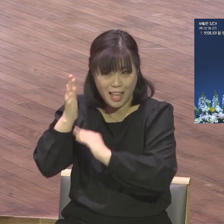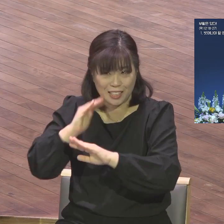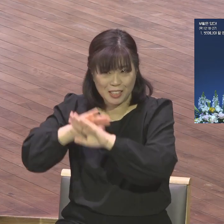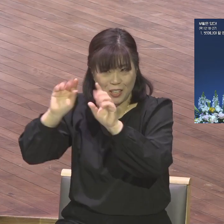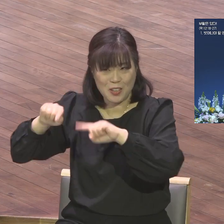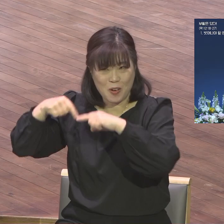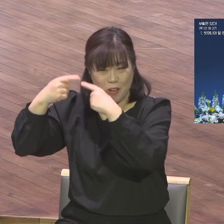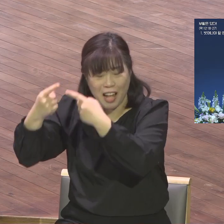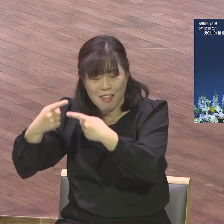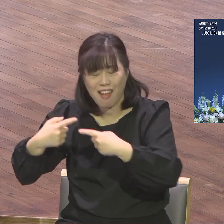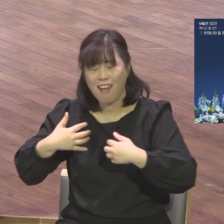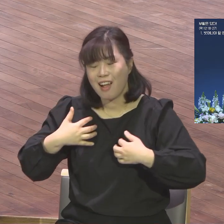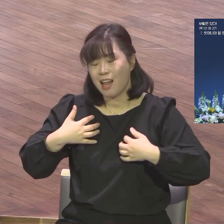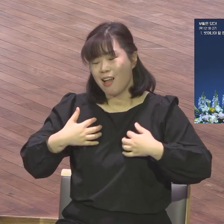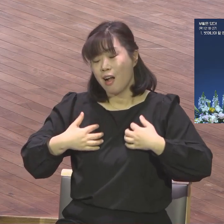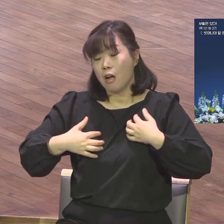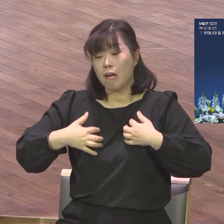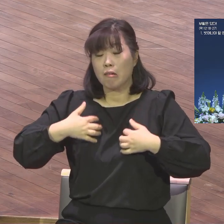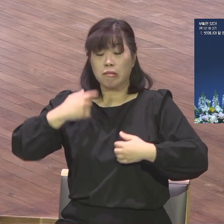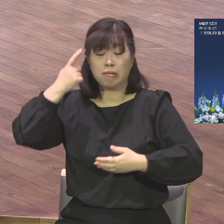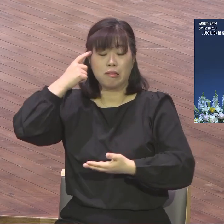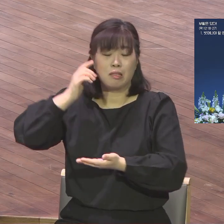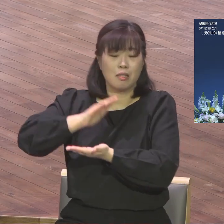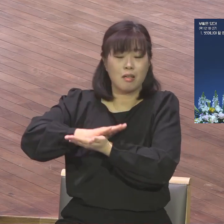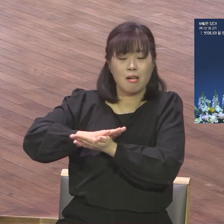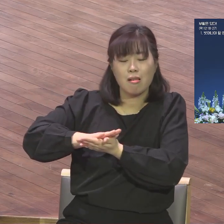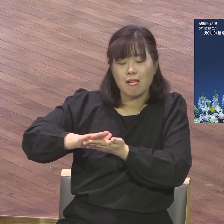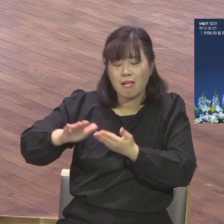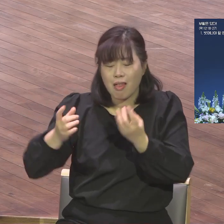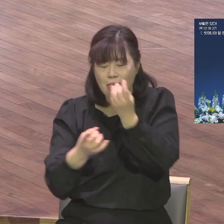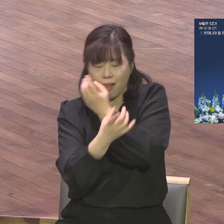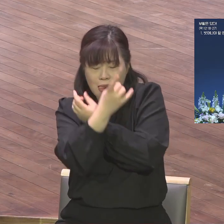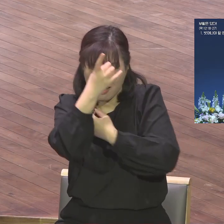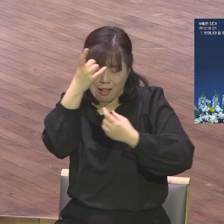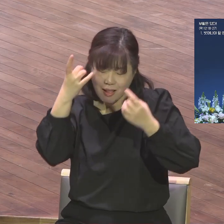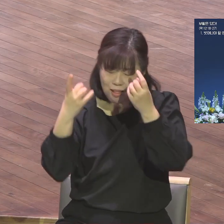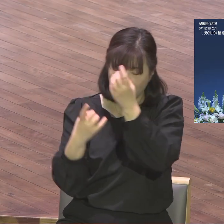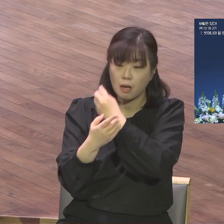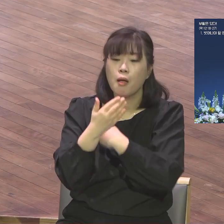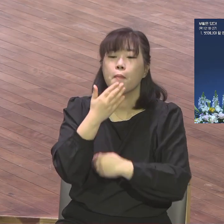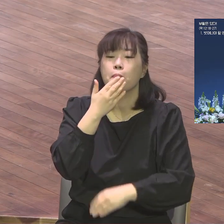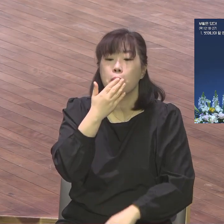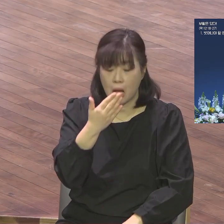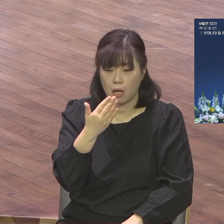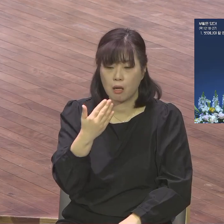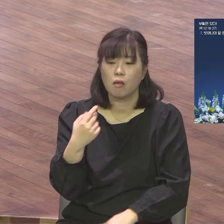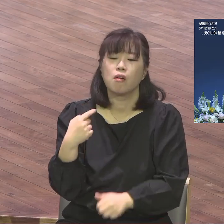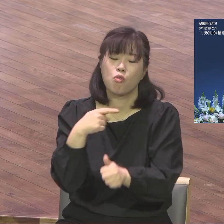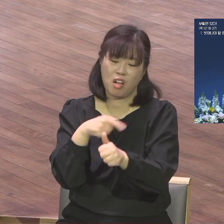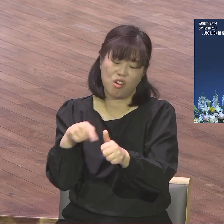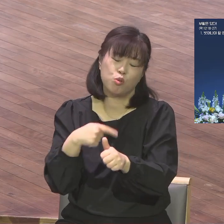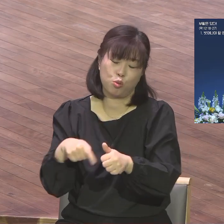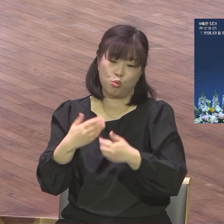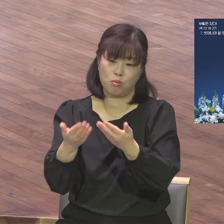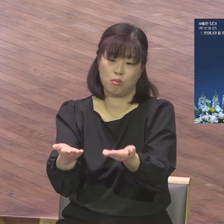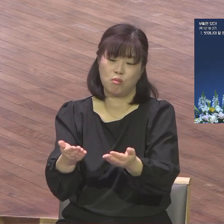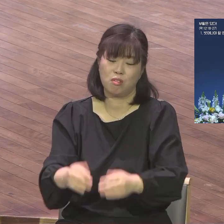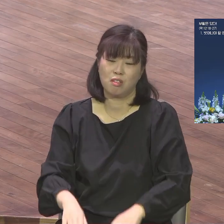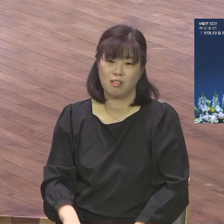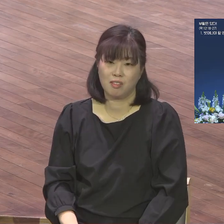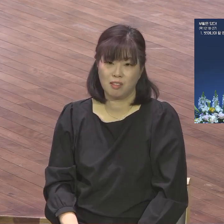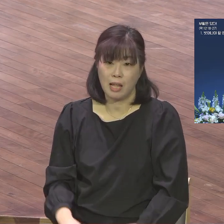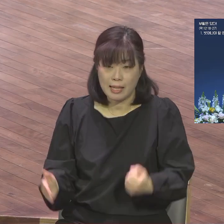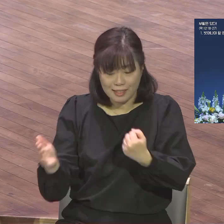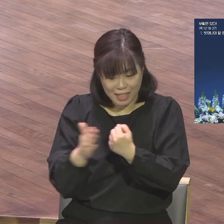전쟁에서 희생하면 천국 가게 되면 마음껏 육체적 쾌락을 그렇게 즐길 수 있다. 그래서